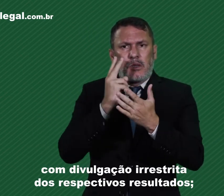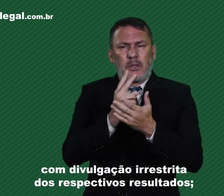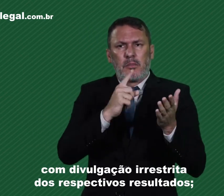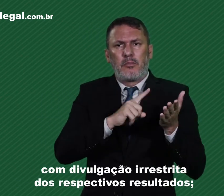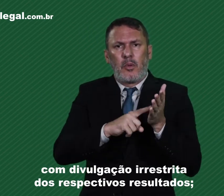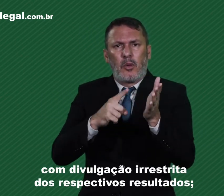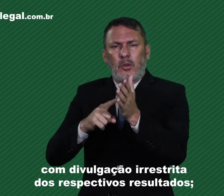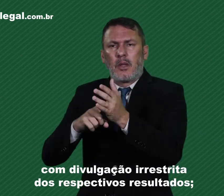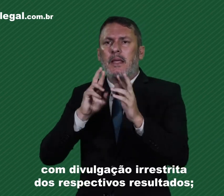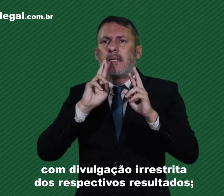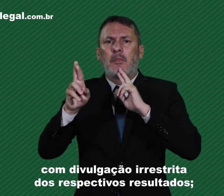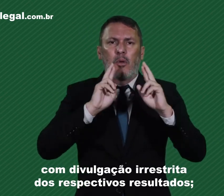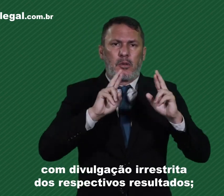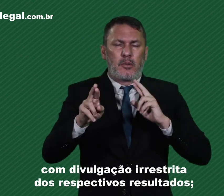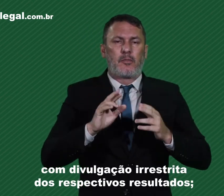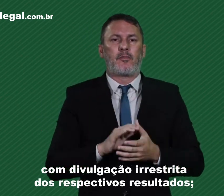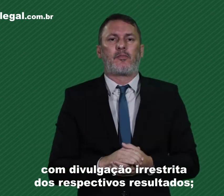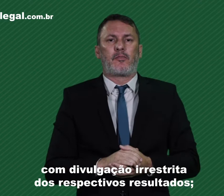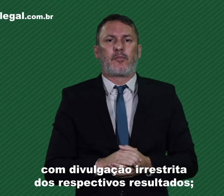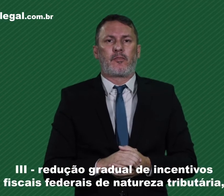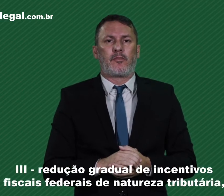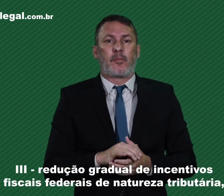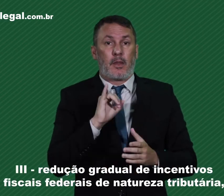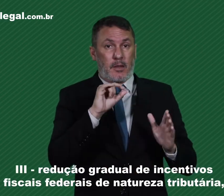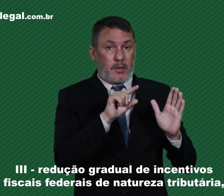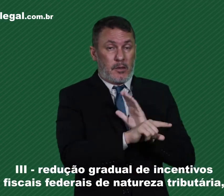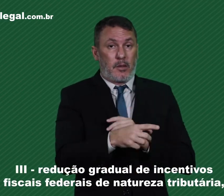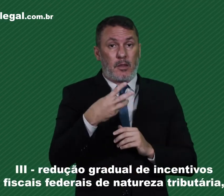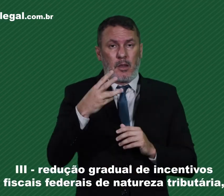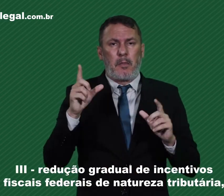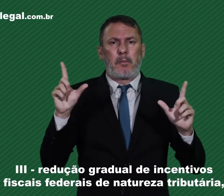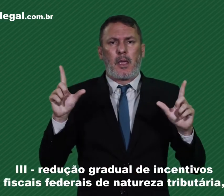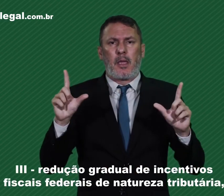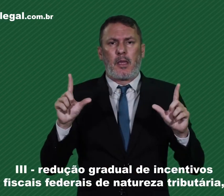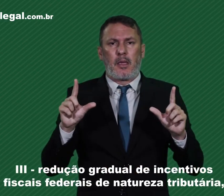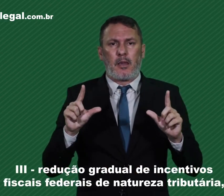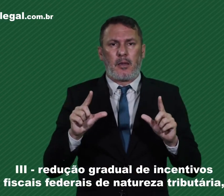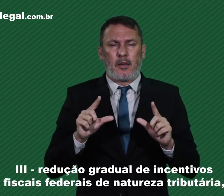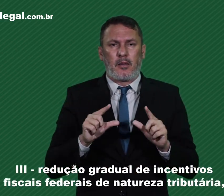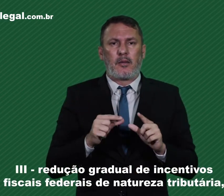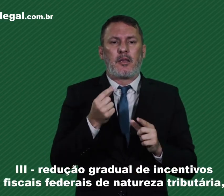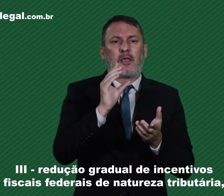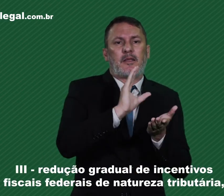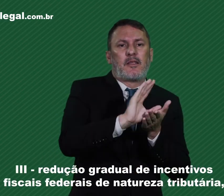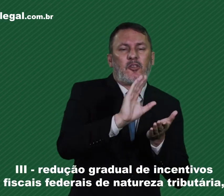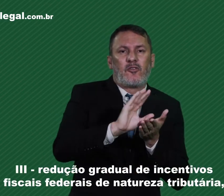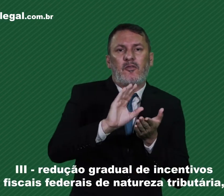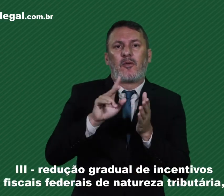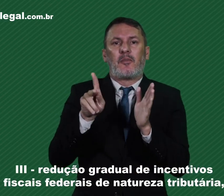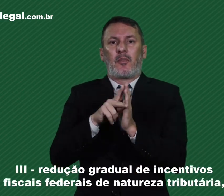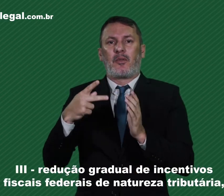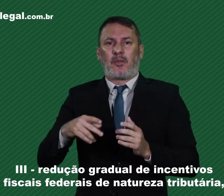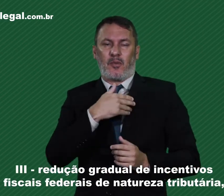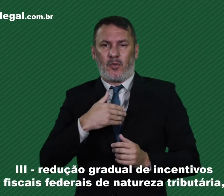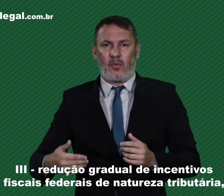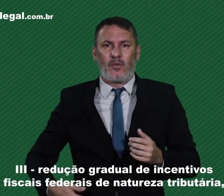irrestrita dos respectivos resultados inciso 3 redução gradual de incentivos fiscais federais de